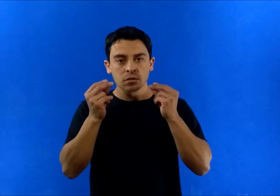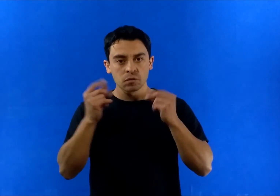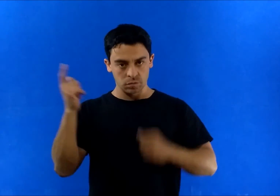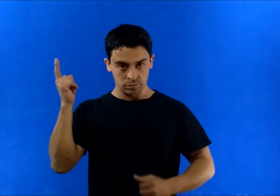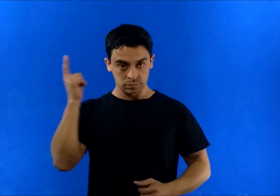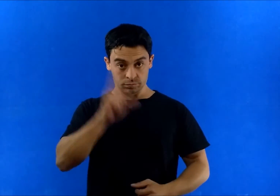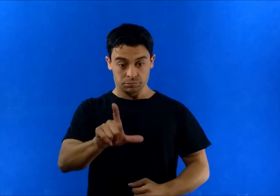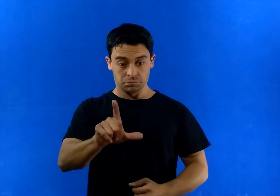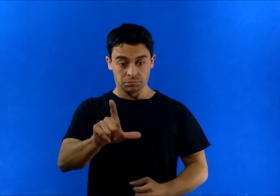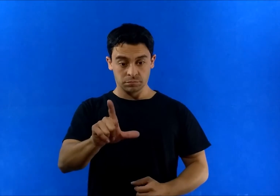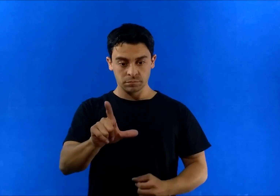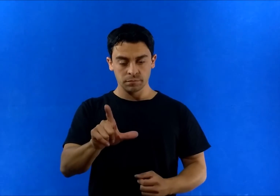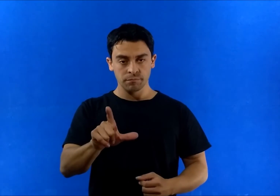Gato conseguir